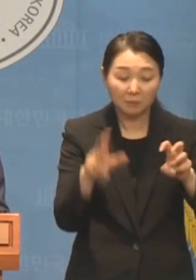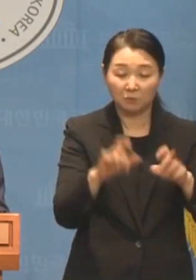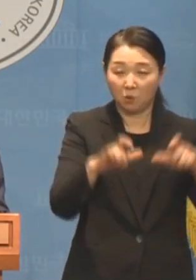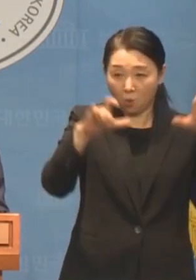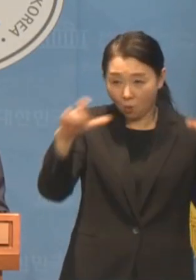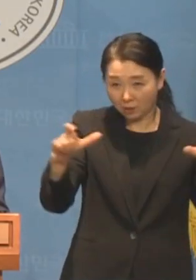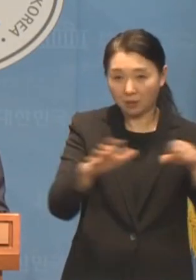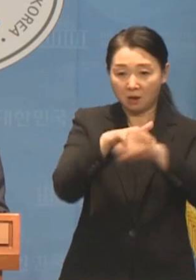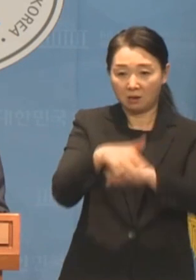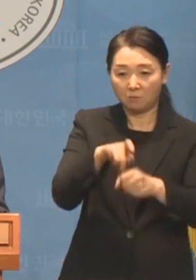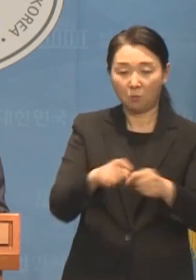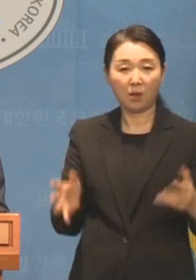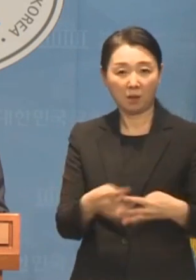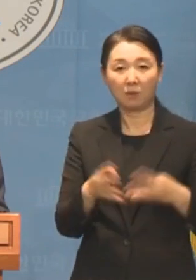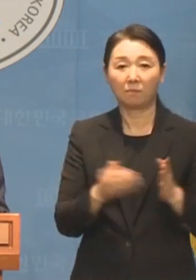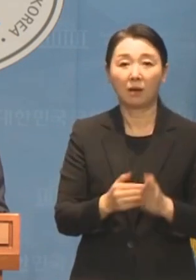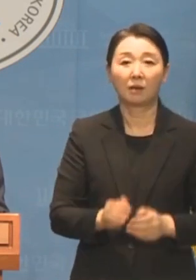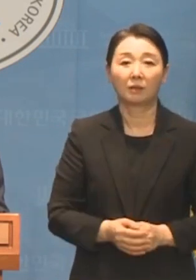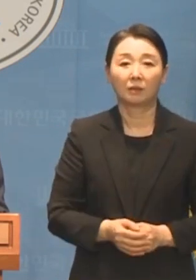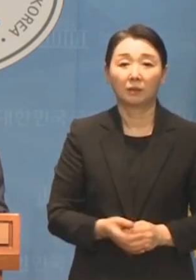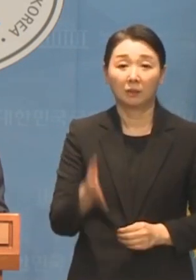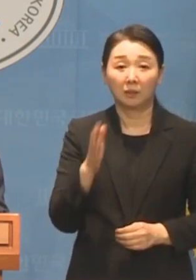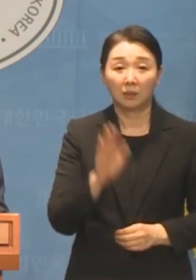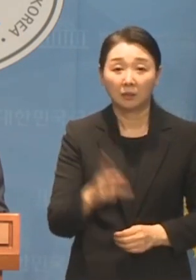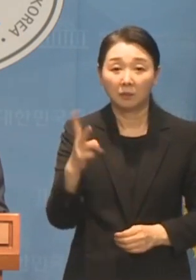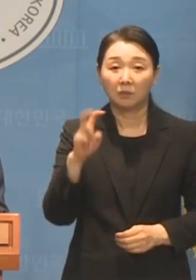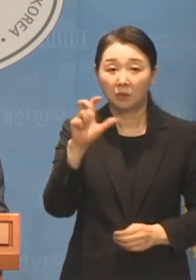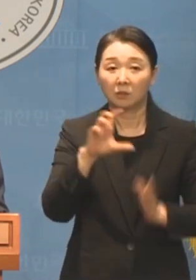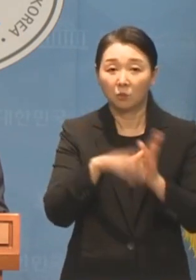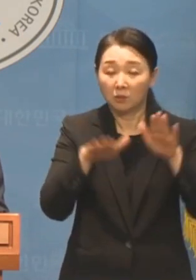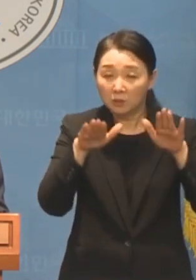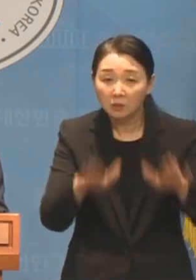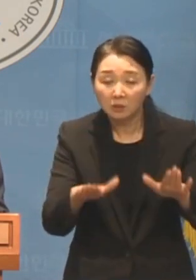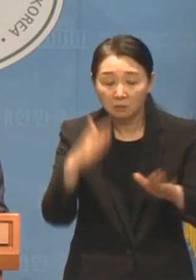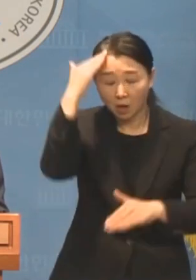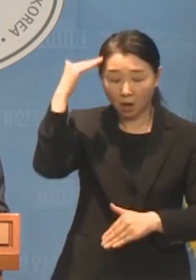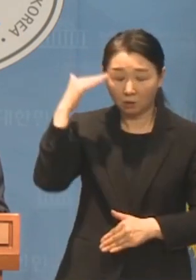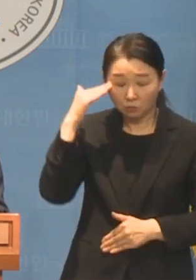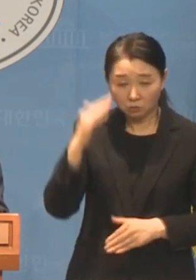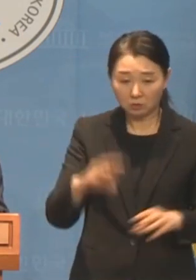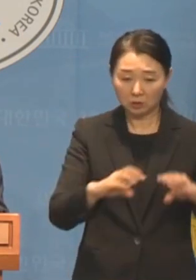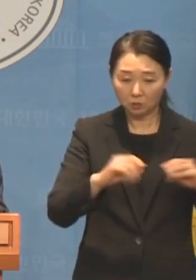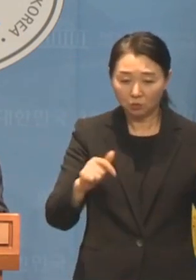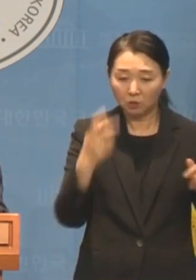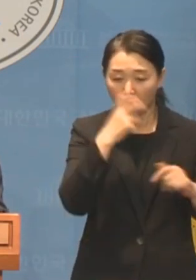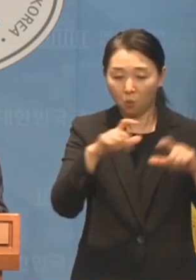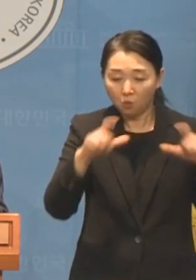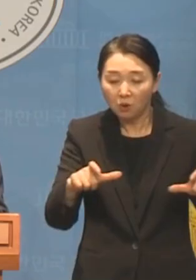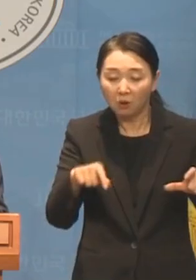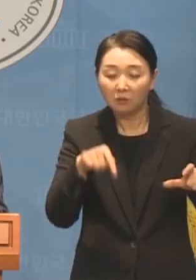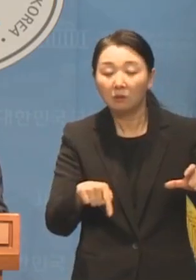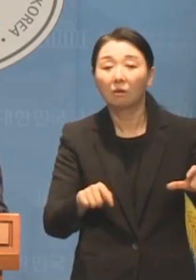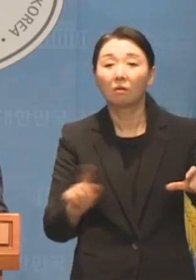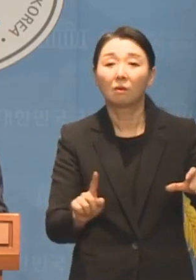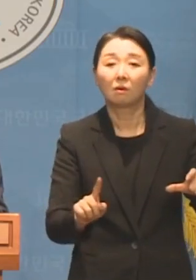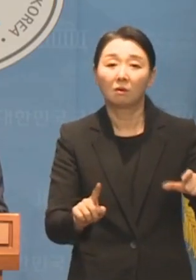글로벌 목표에 합의했습니다. 그러나 2025년 현재 우리나라 육상 보호구역 비율은